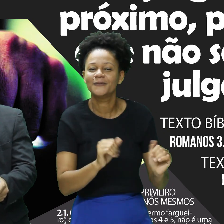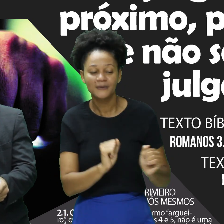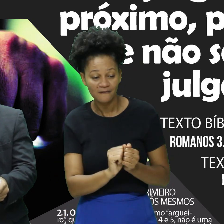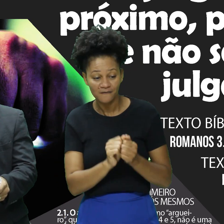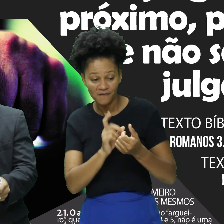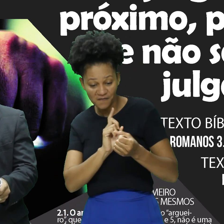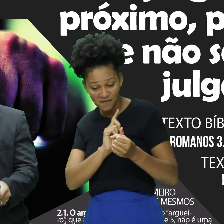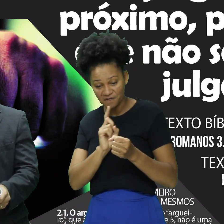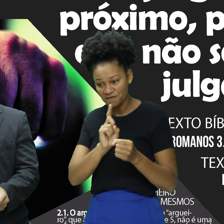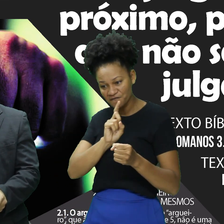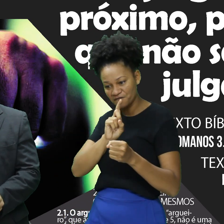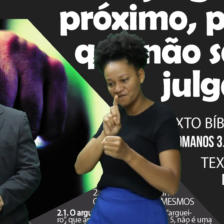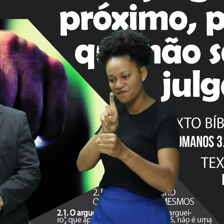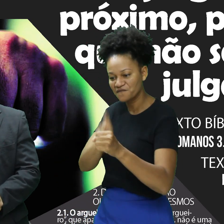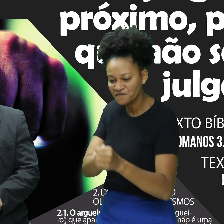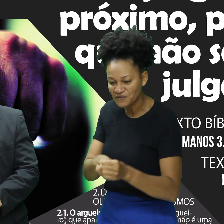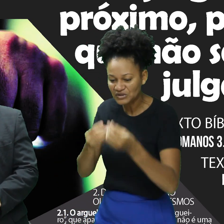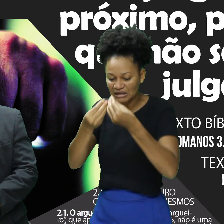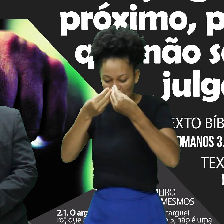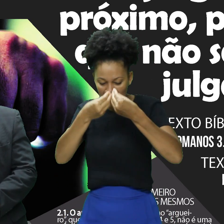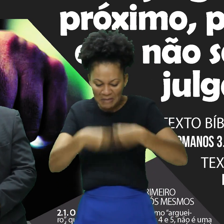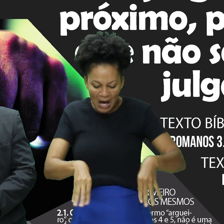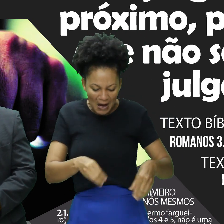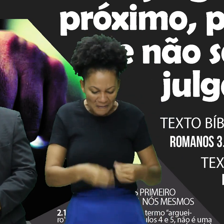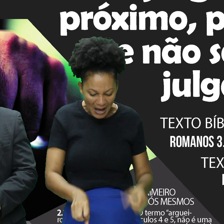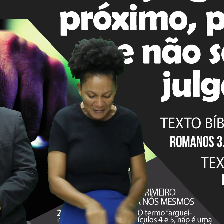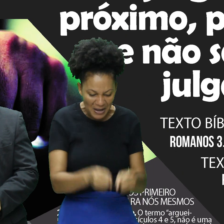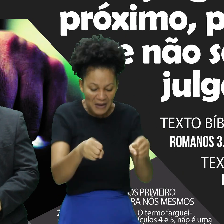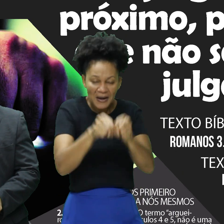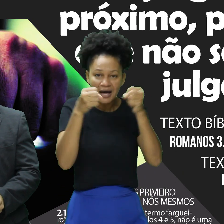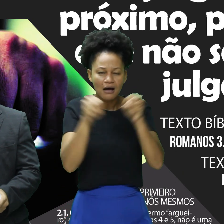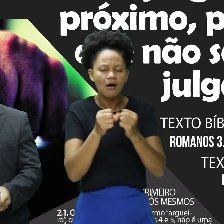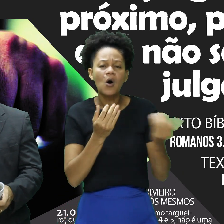voltando-se, vos despedacem.